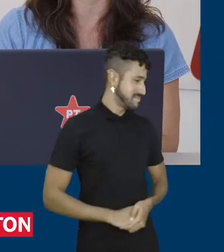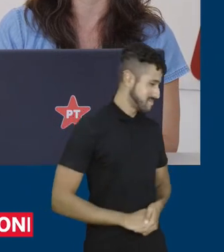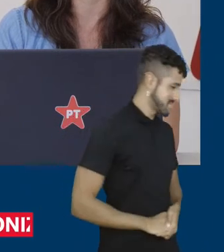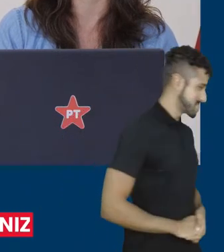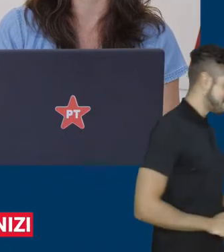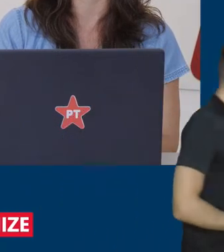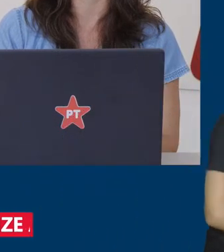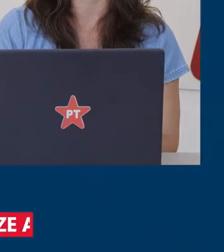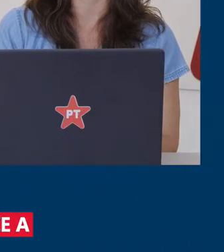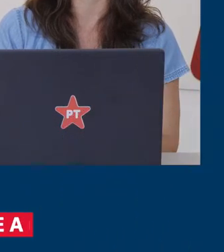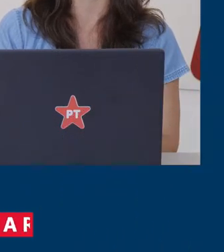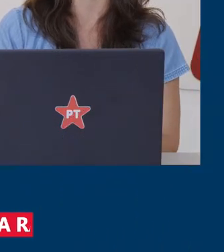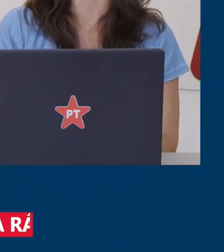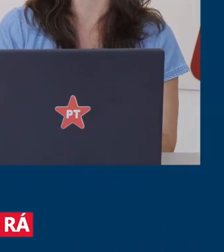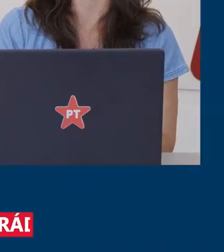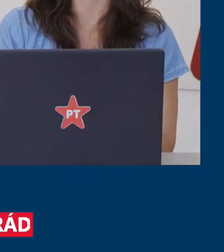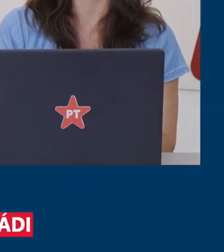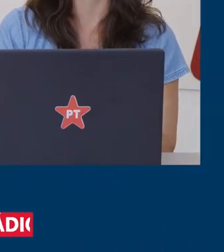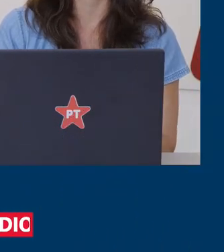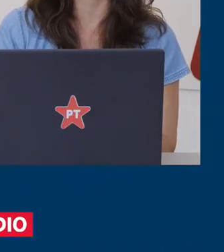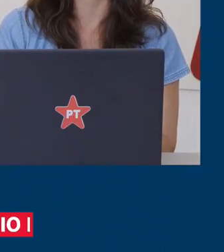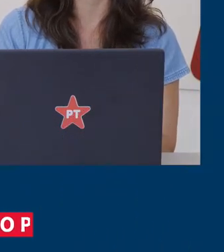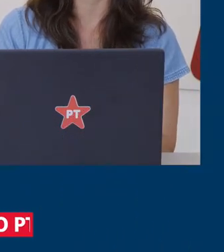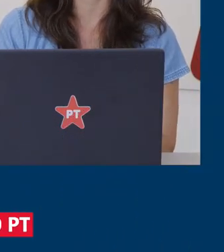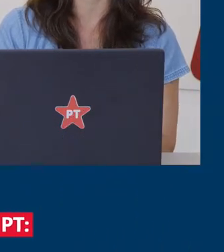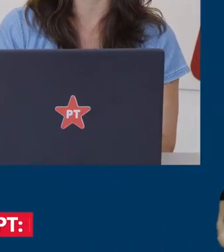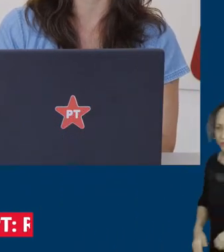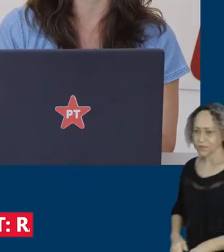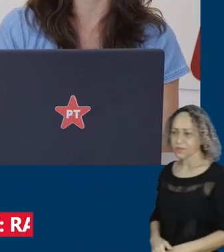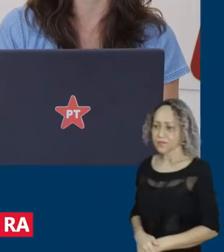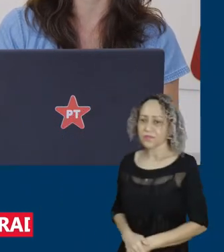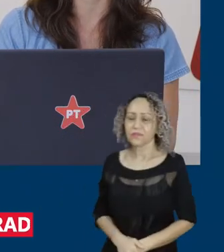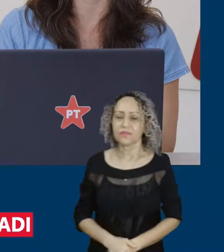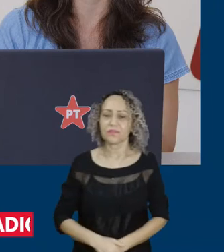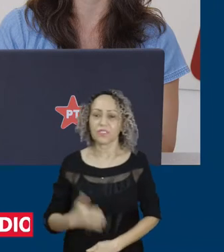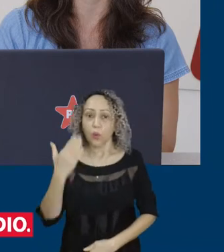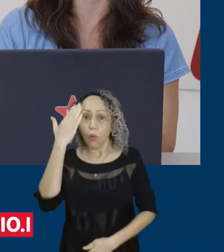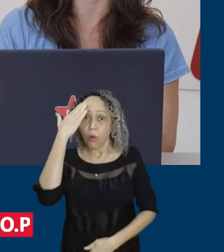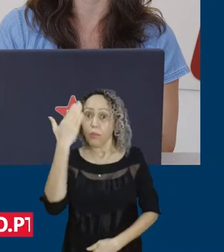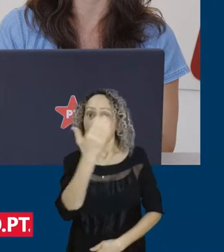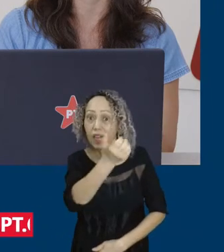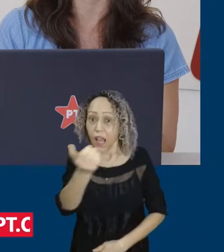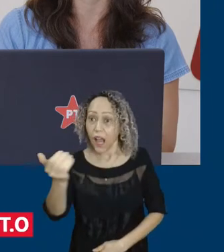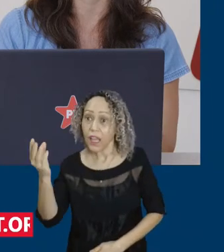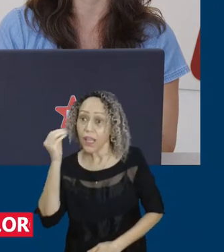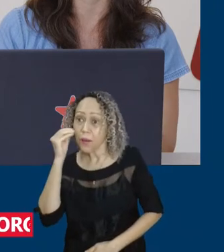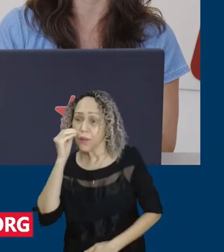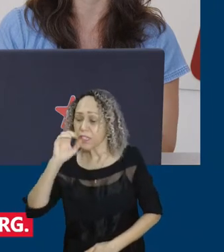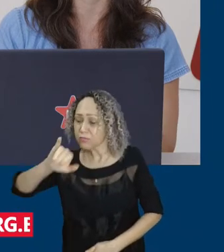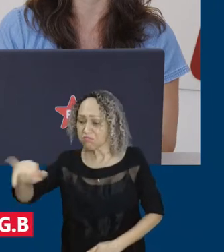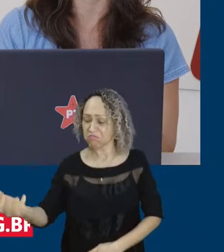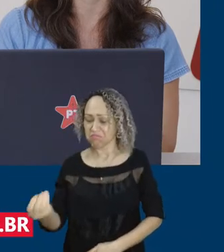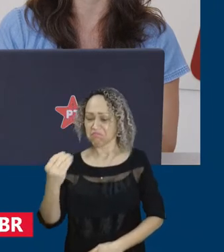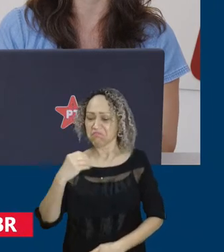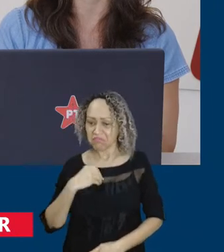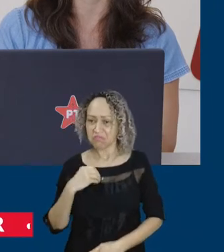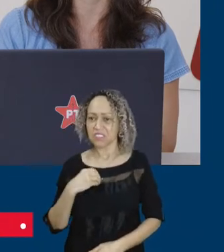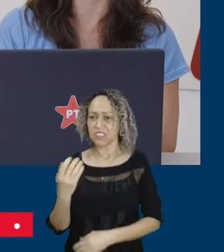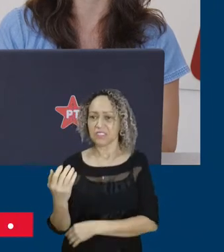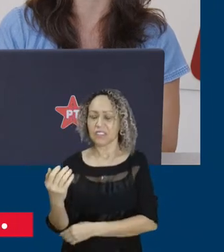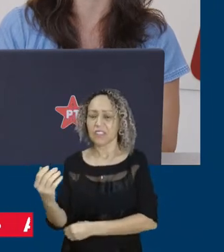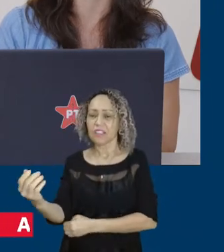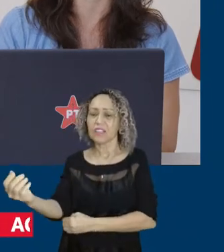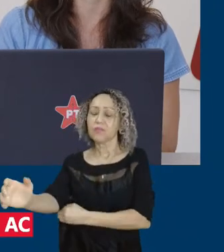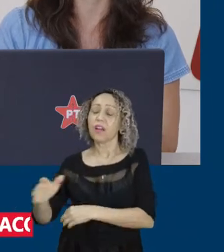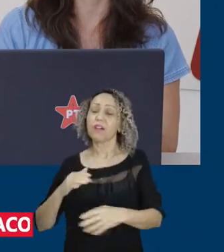Continuo à disposição. Bom dia para todos e todas. E obrigado, Amanda, aí, por mais uma oportunidade que você me dá para falar um pouquinho